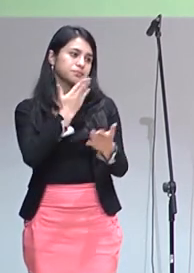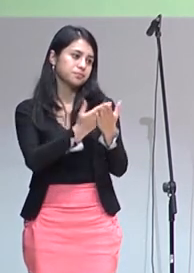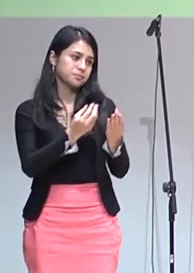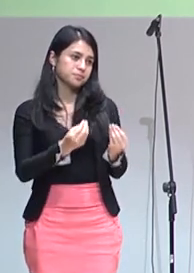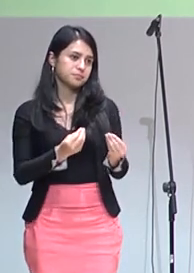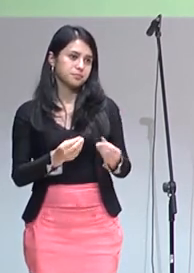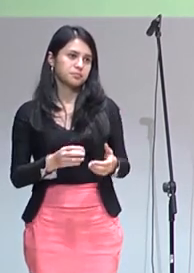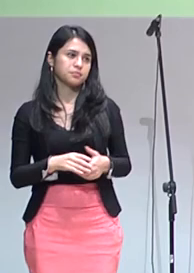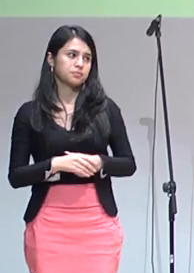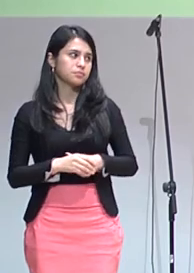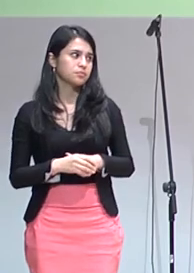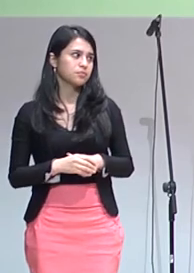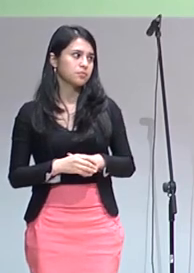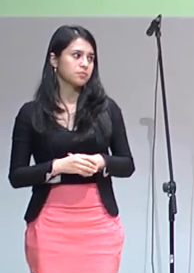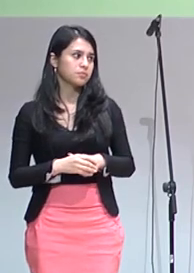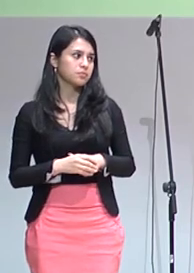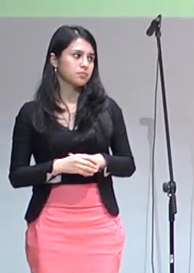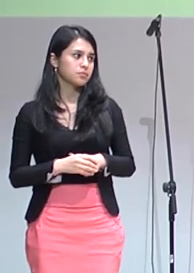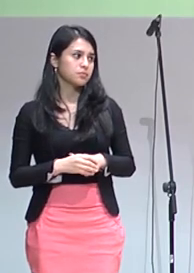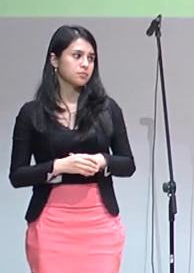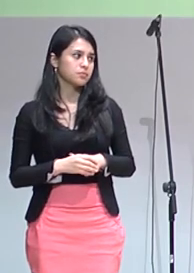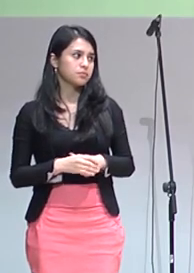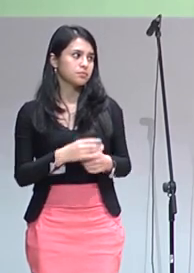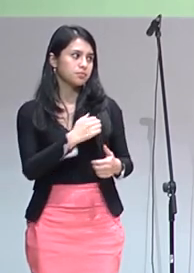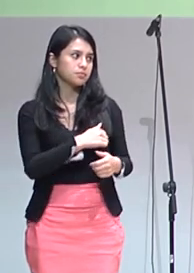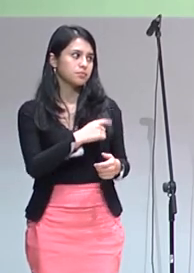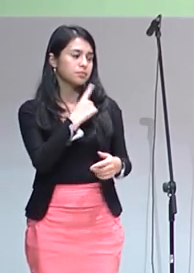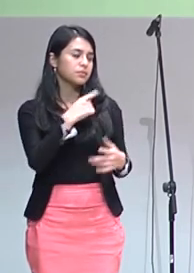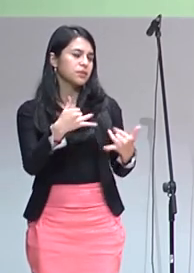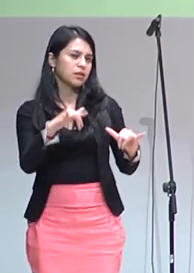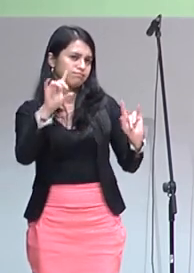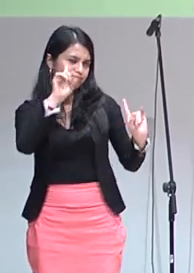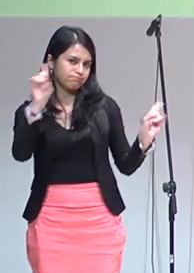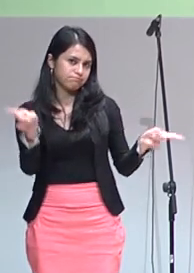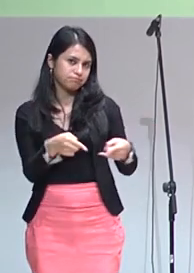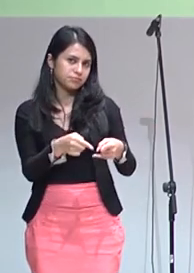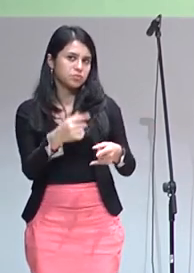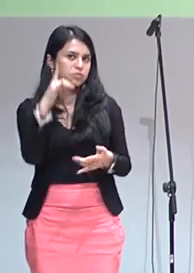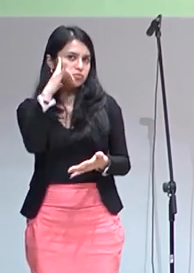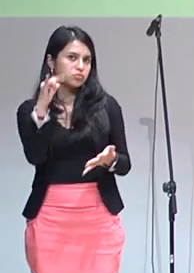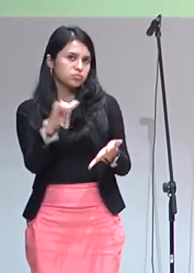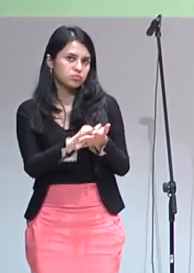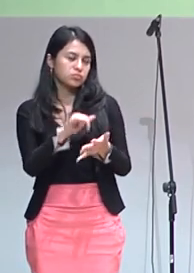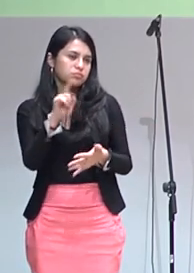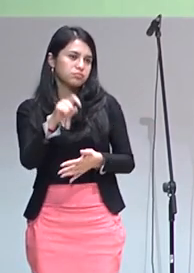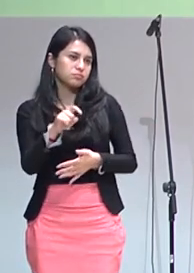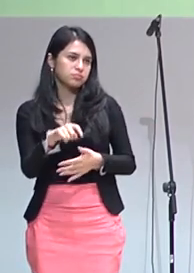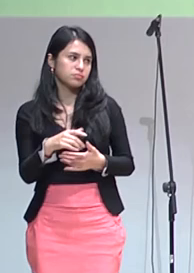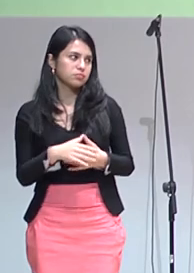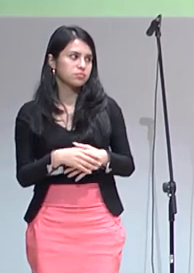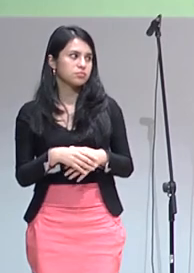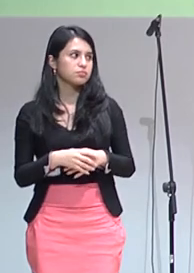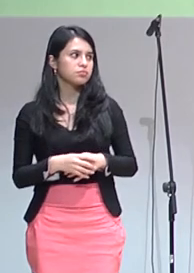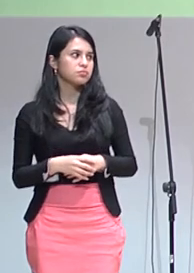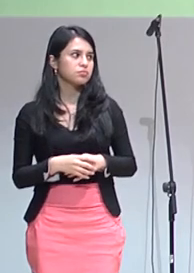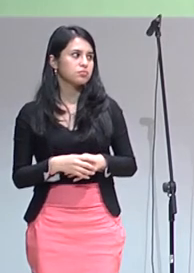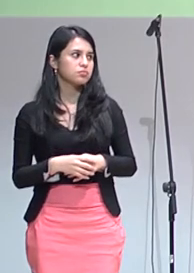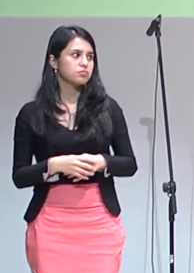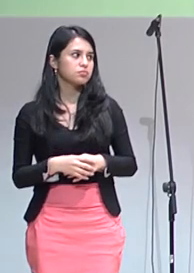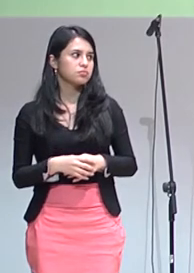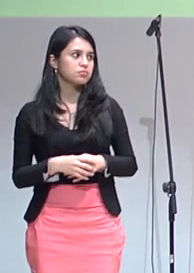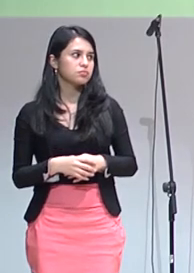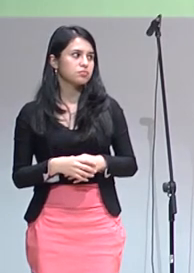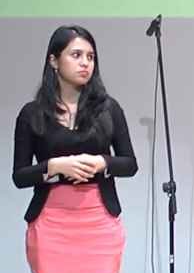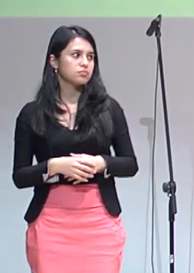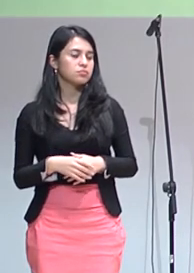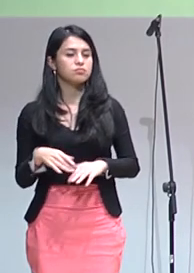gracias. Néstor, por favor. Sí, para concluir, pues yo creo que es necesario un, como llamaba el finado